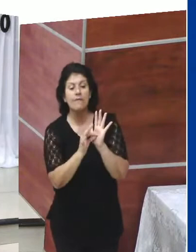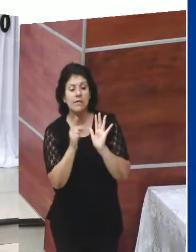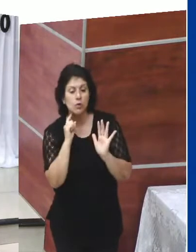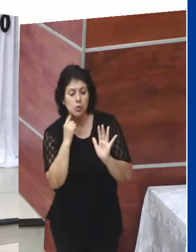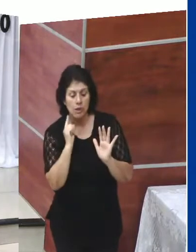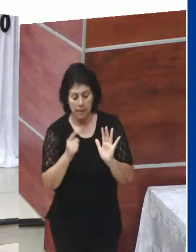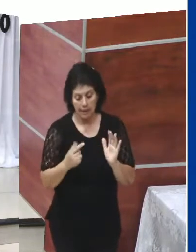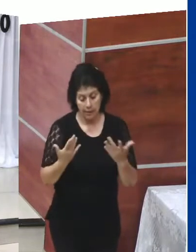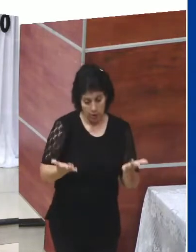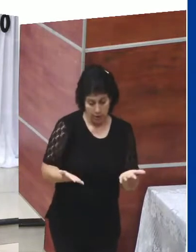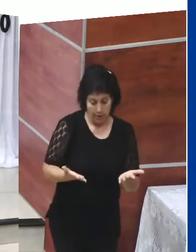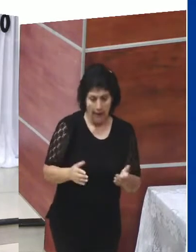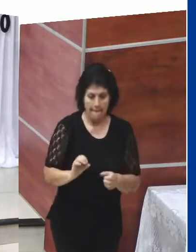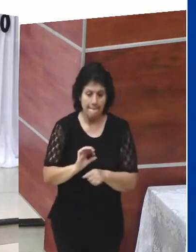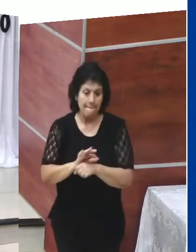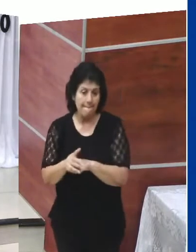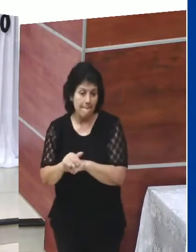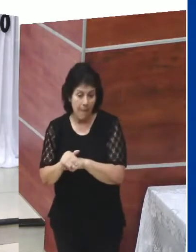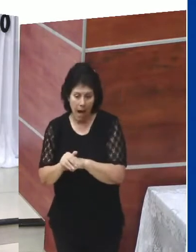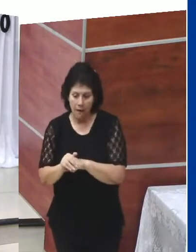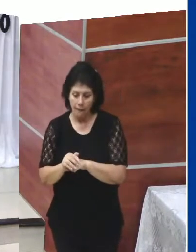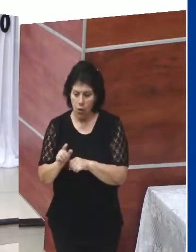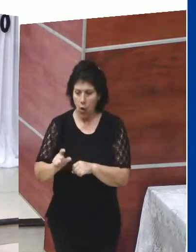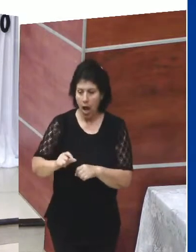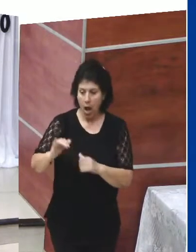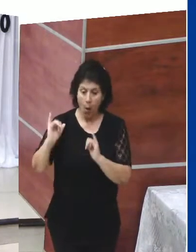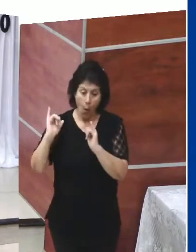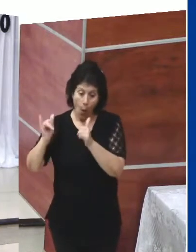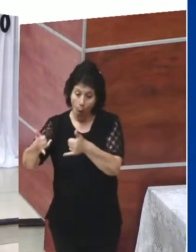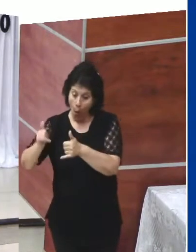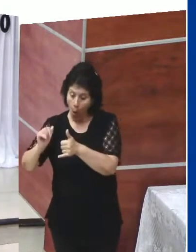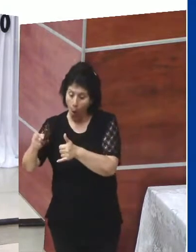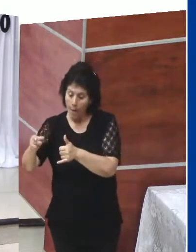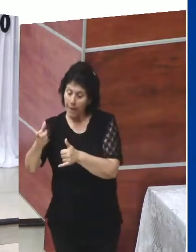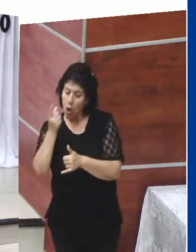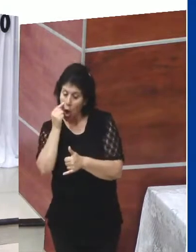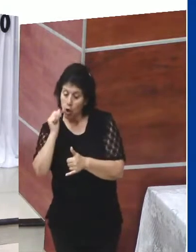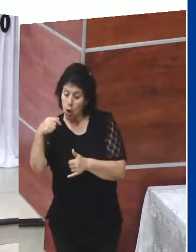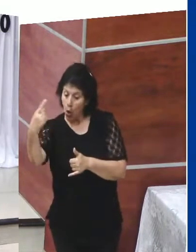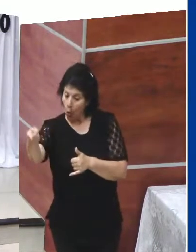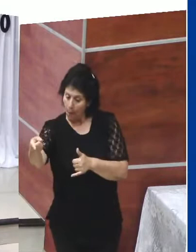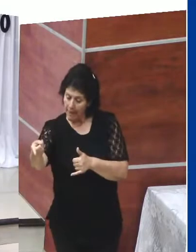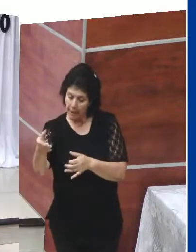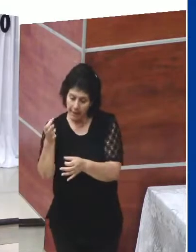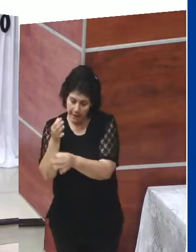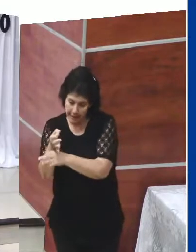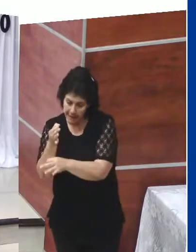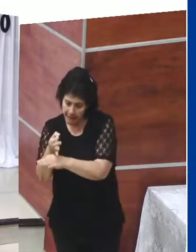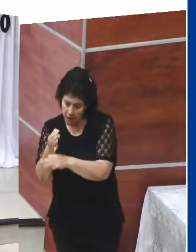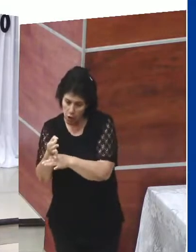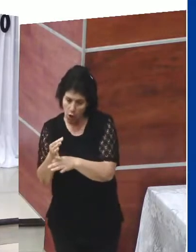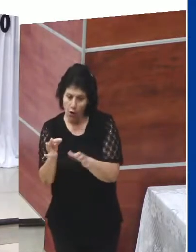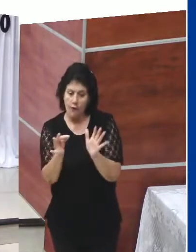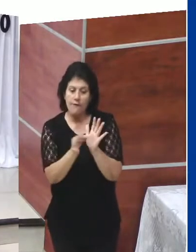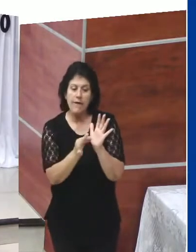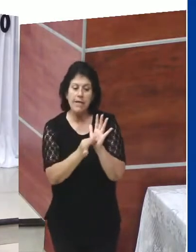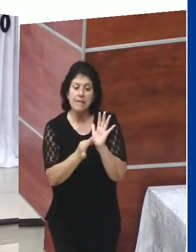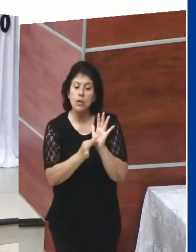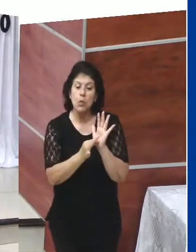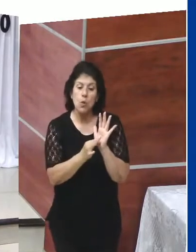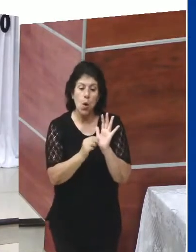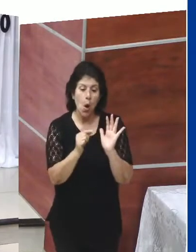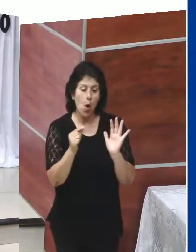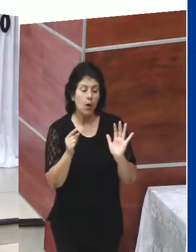instruyó a un joven amigo, a un joven en el ministerio, y allí en el verso 13 del capítulo 4 de esa primera carta que envía